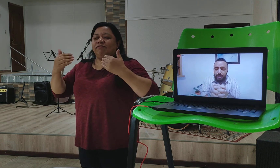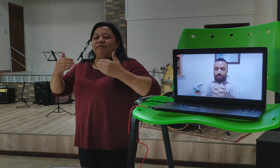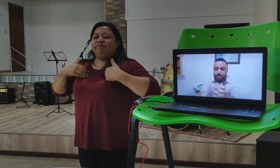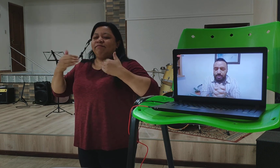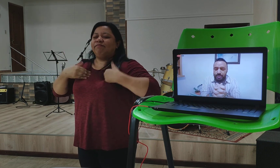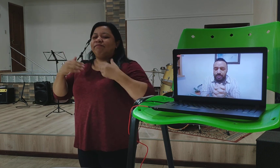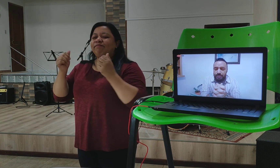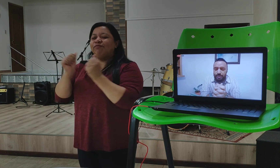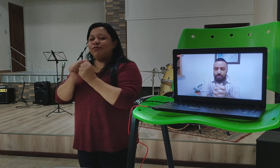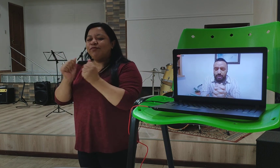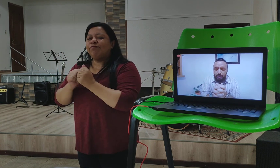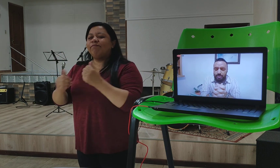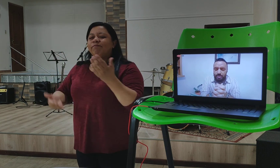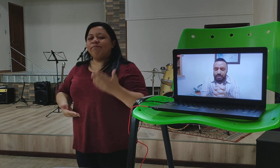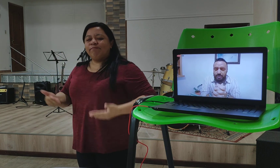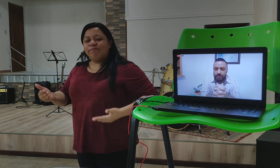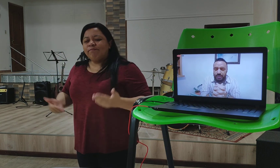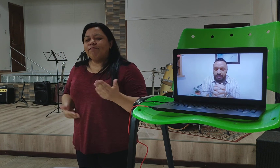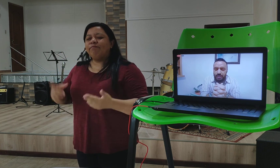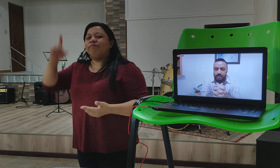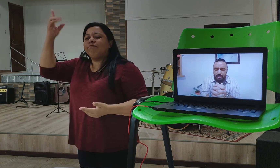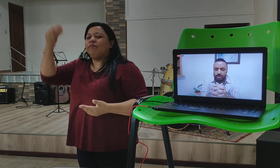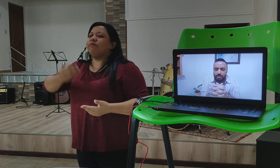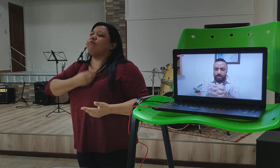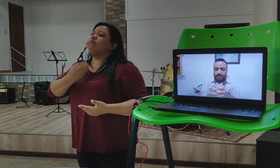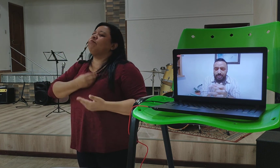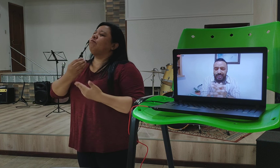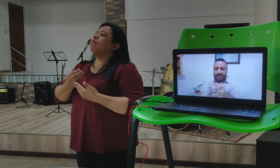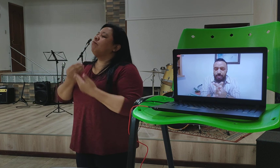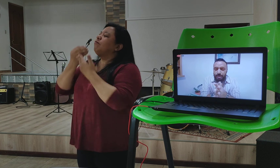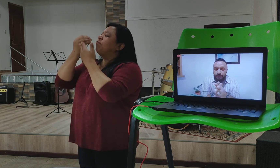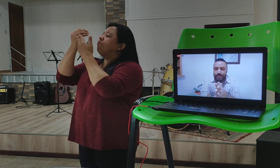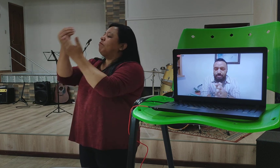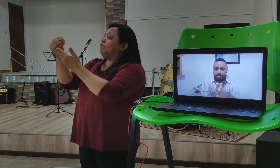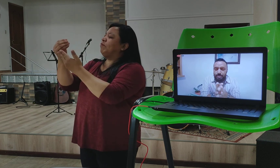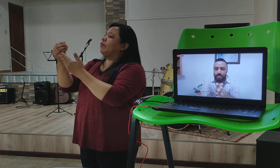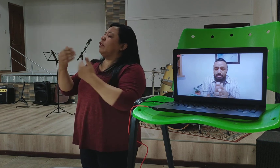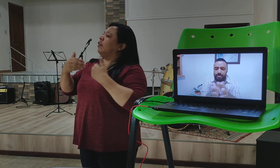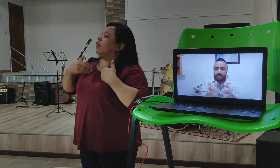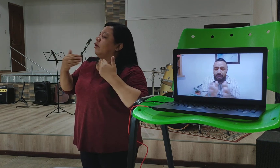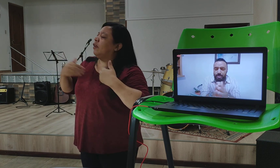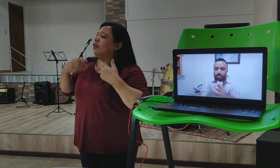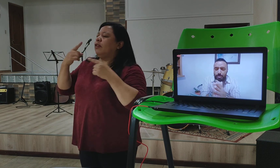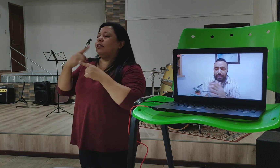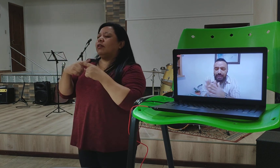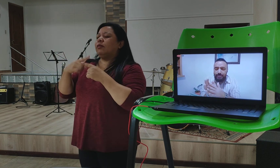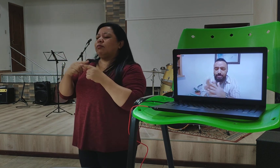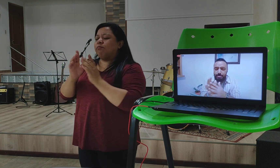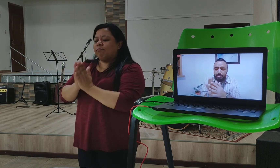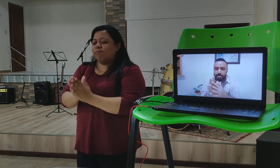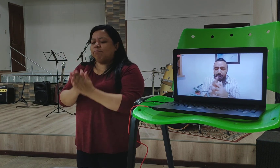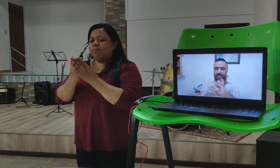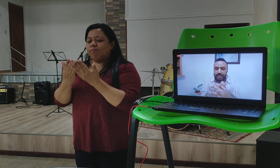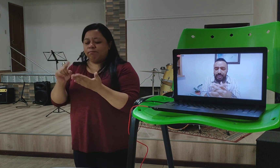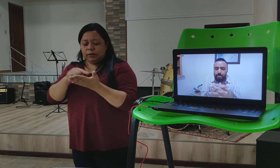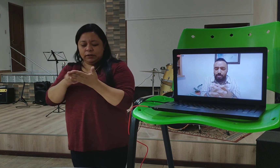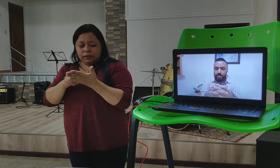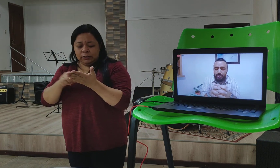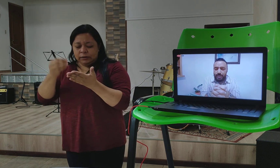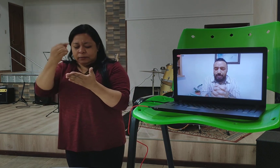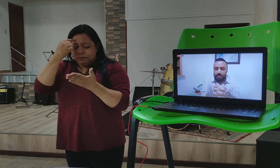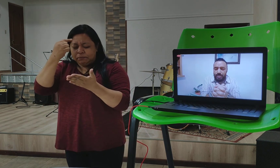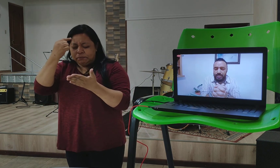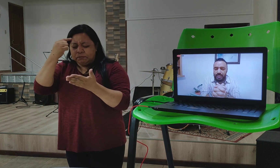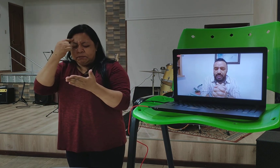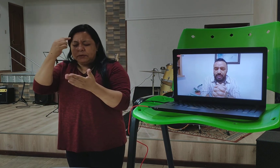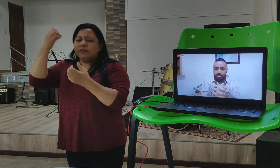de podermos servir o Senhor com as nossas vidas. Nosso coração se alegra pelo fato de podermos abrir a Tua Palavra, de podermos meditar naquilo que o Senhor